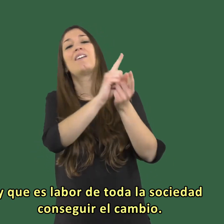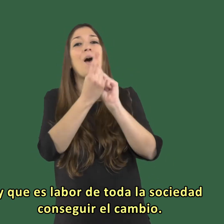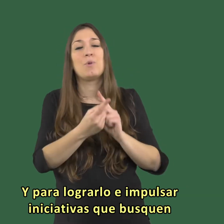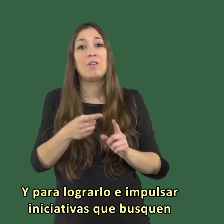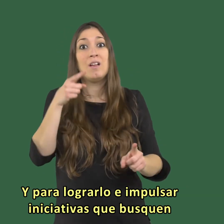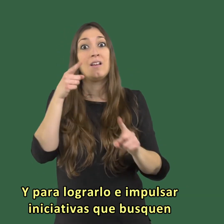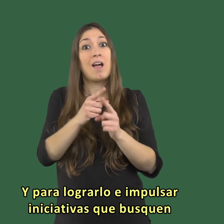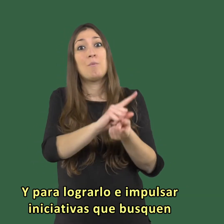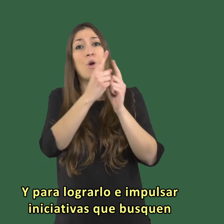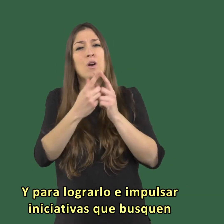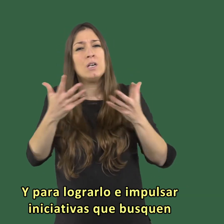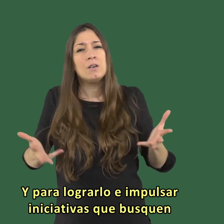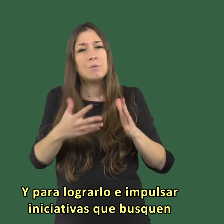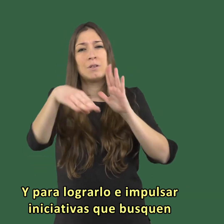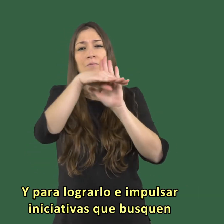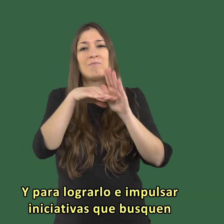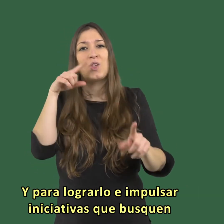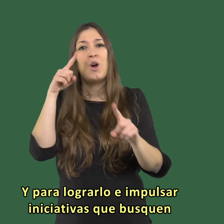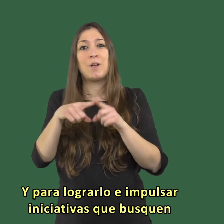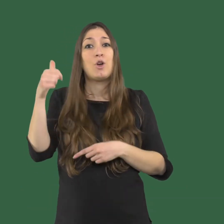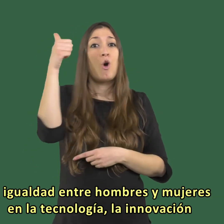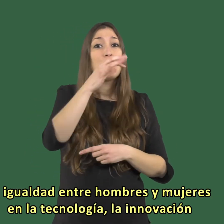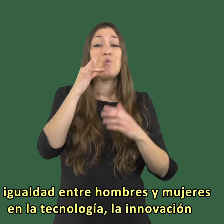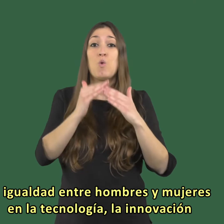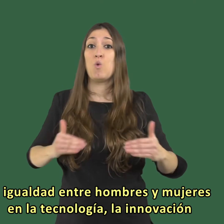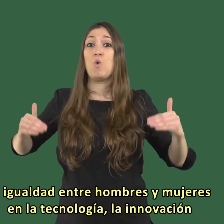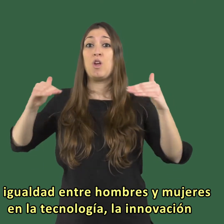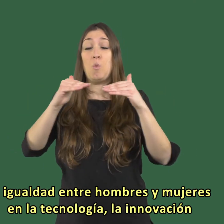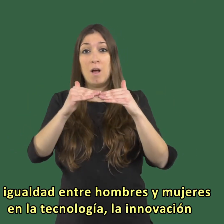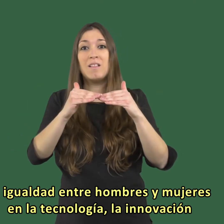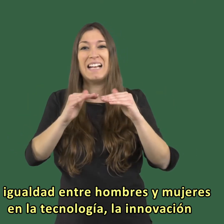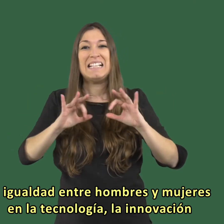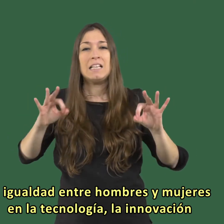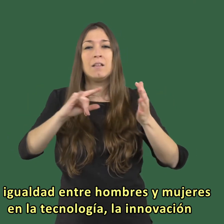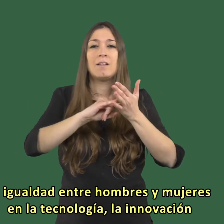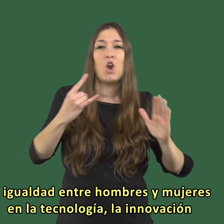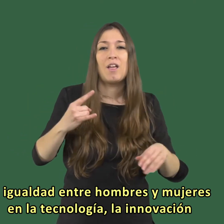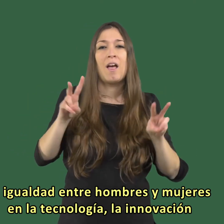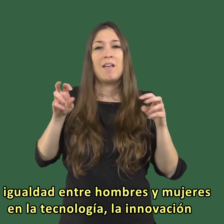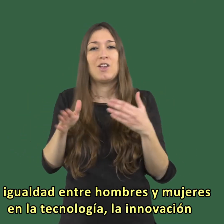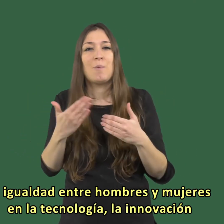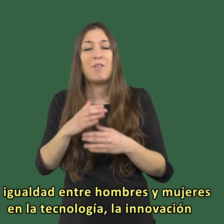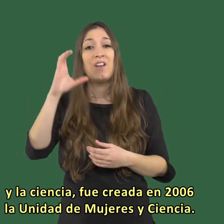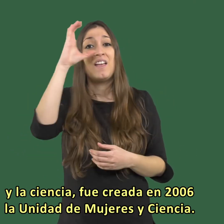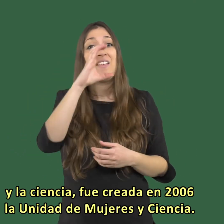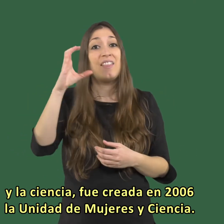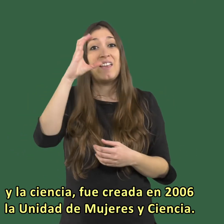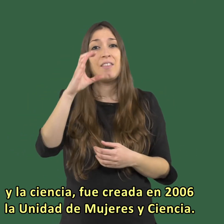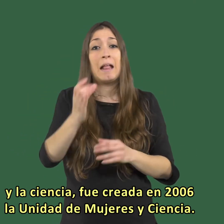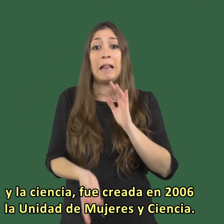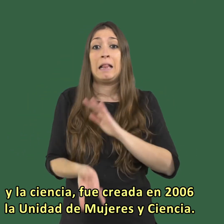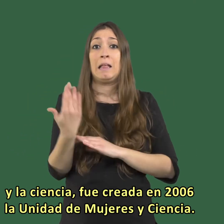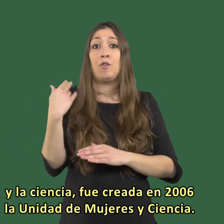cambio. Y para lograrlo e impulsar iniciativas que busquen la igualdad entre hombres y mujeres en la tecnología, la innovación y la